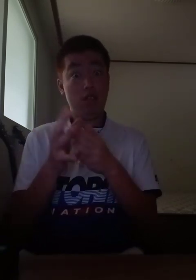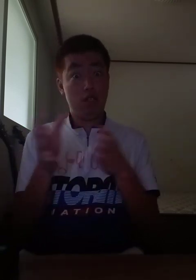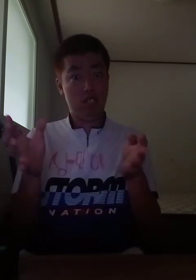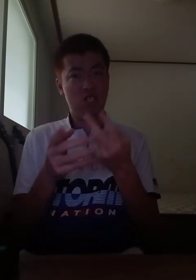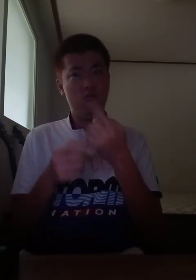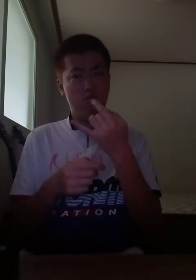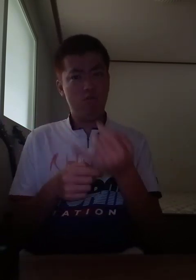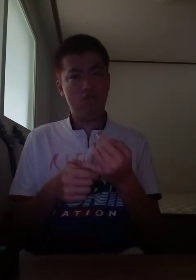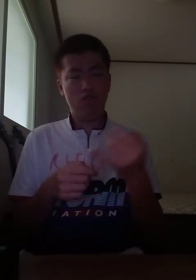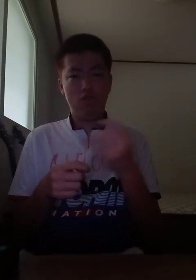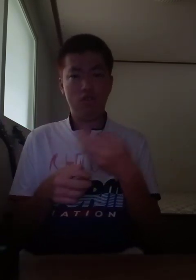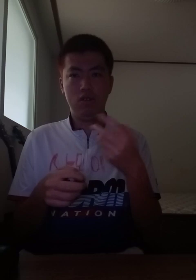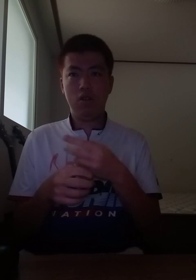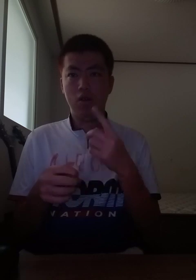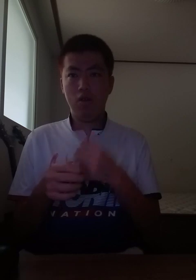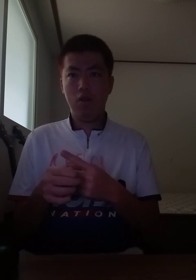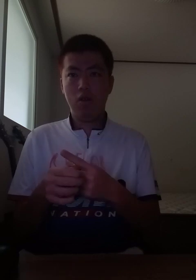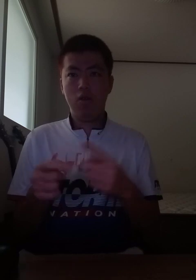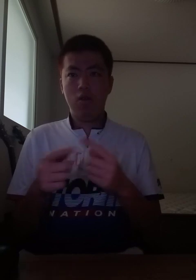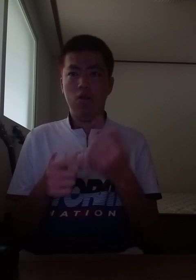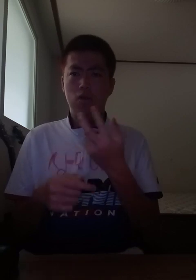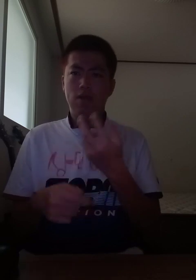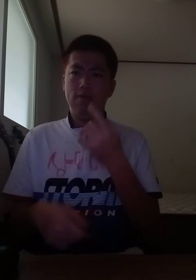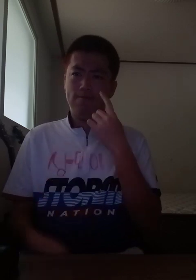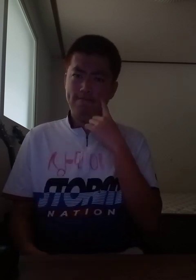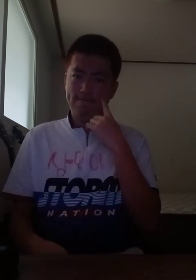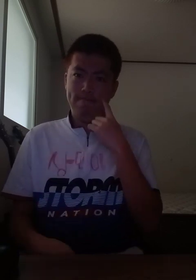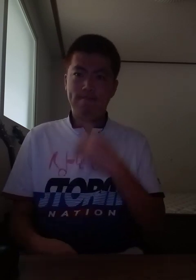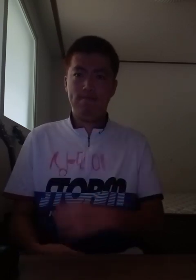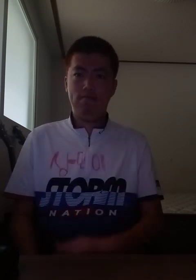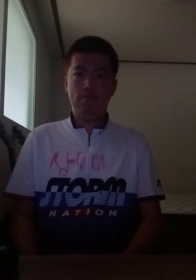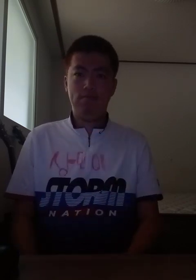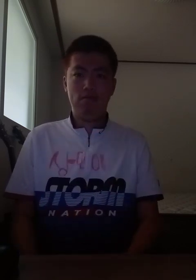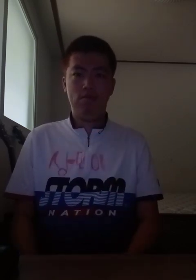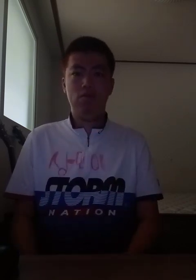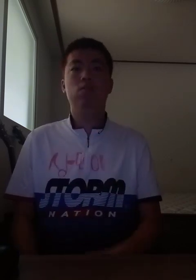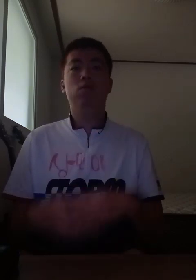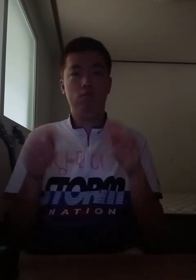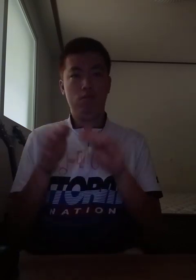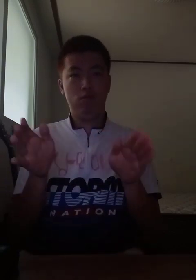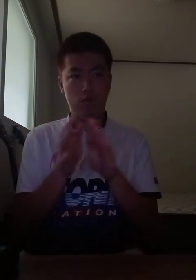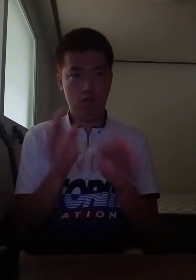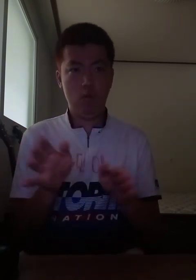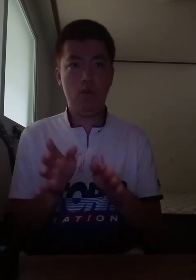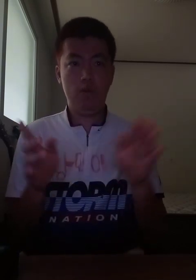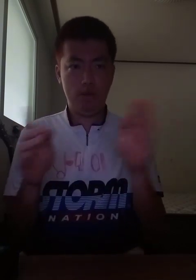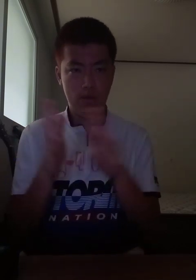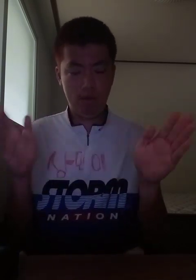사업본부는 관련 법조항이 없어 어렵다는 입장입니다. 이체상을 수급자는 항상 요금을 감면해야 되는데